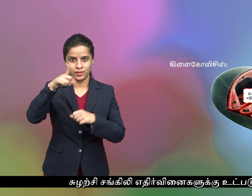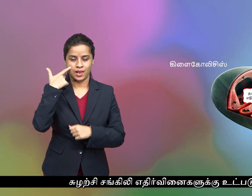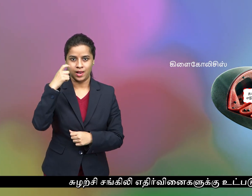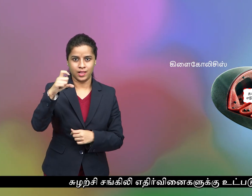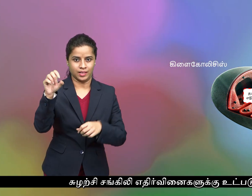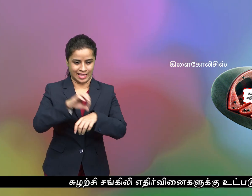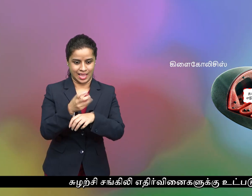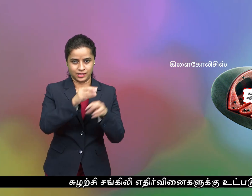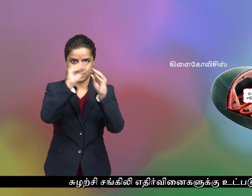எதிர்வினைகளுக்கு உட்படுகின்றன.